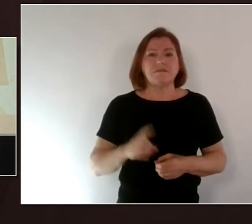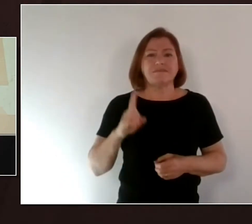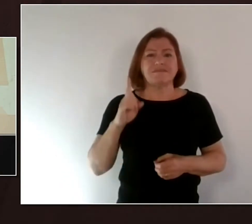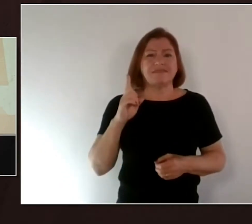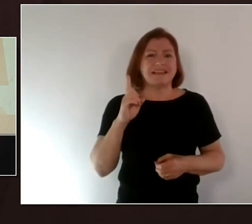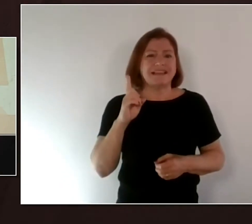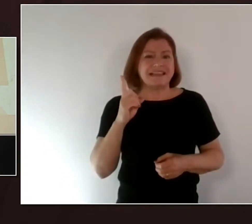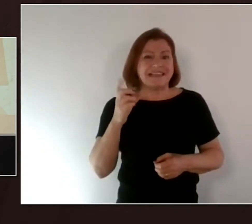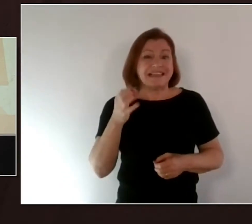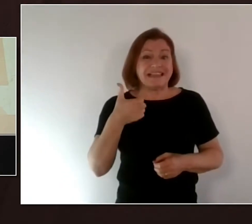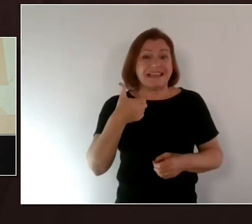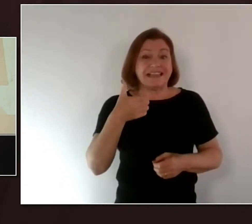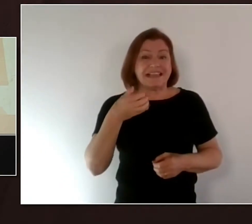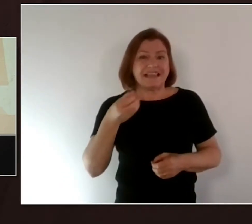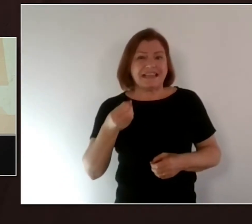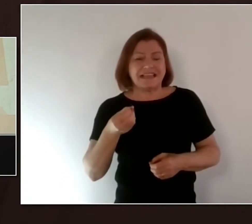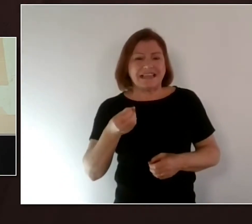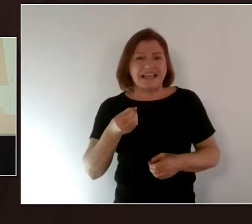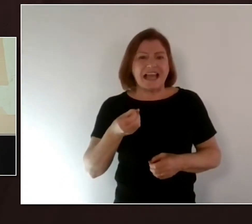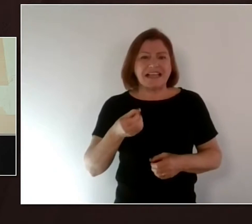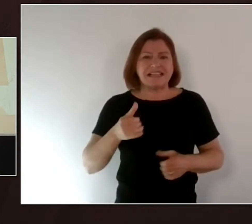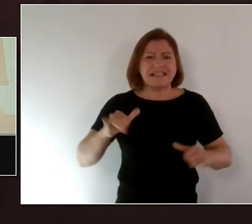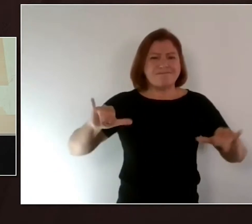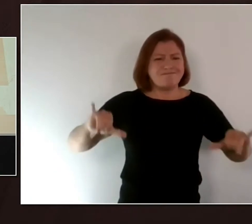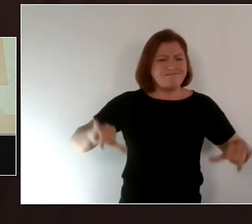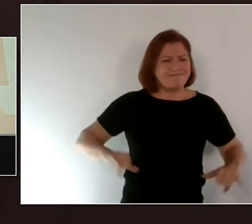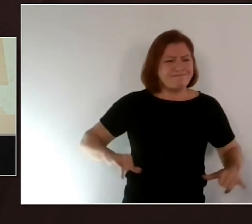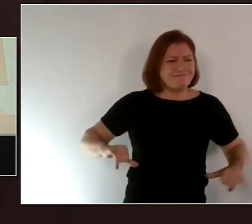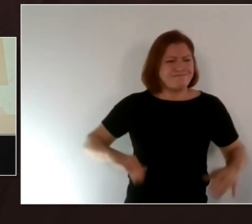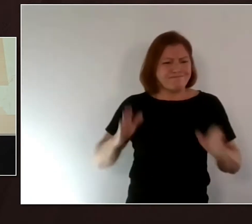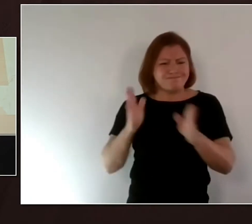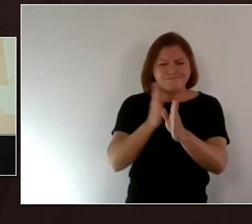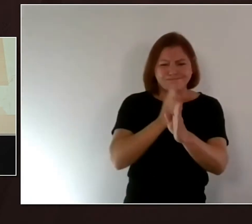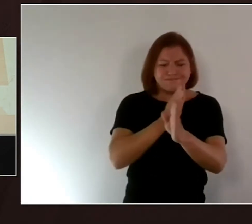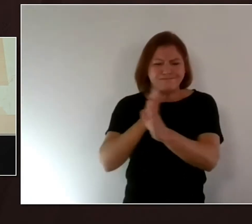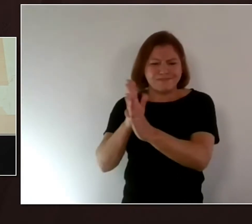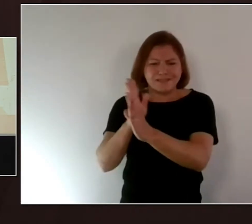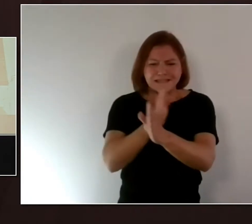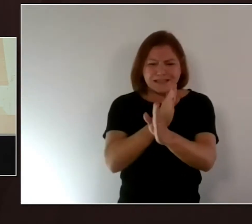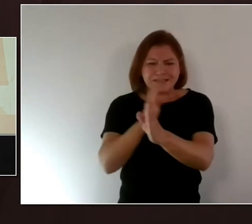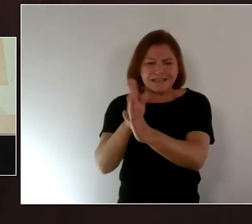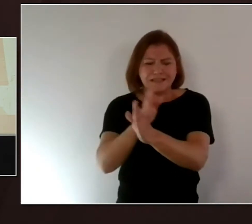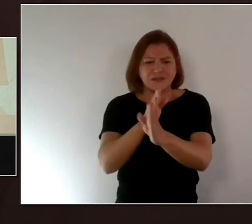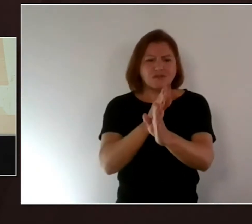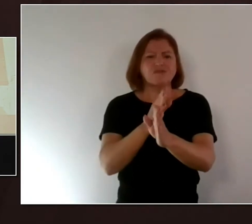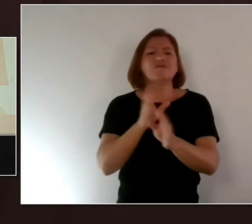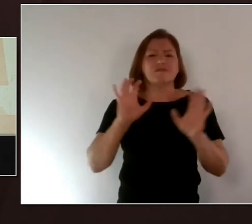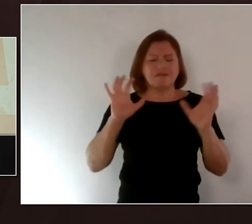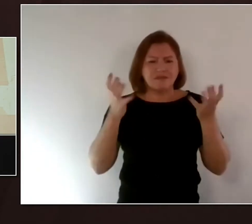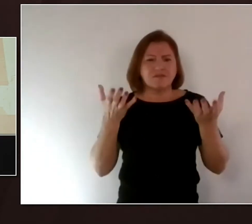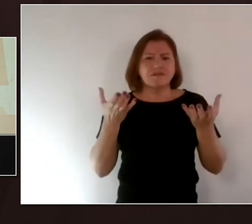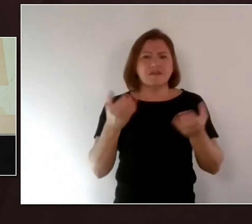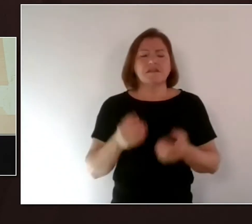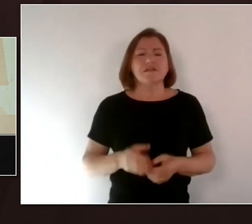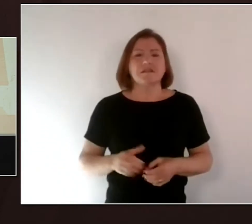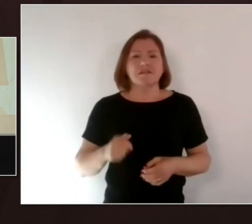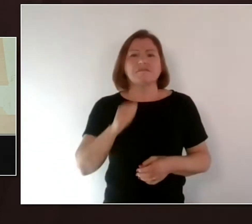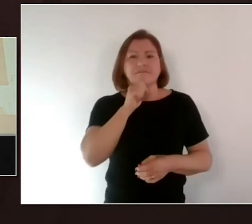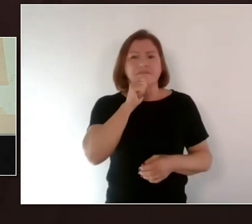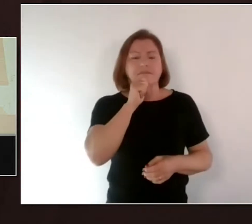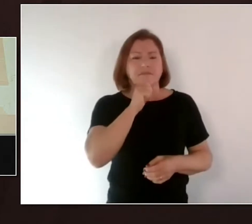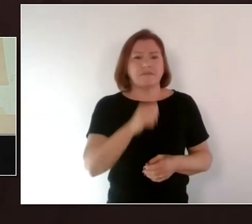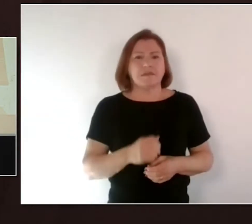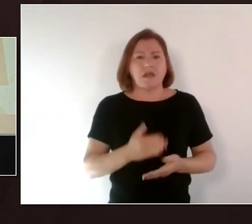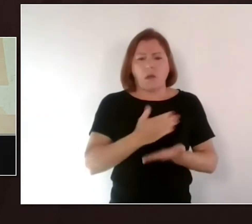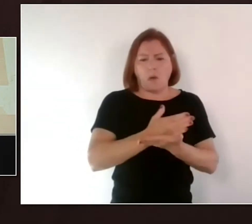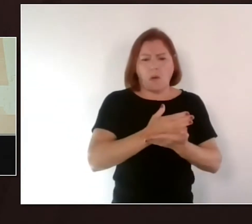imperadores, que vou ler para vocês. Essas perseguições foram nos reinados começou com Nero, né?